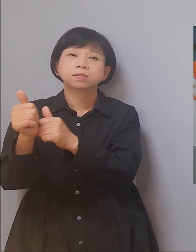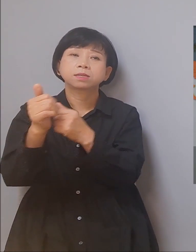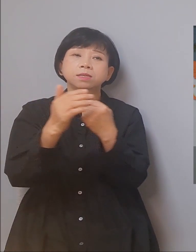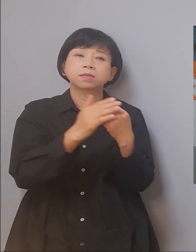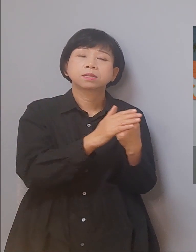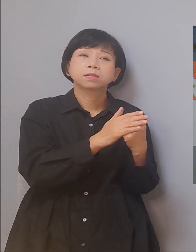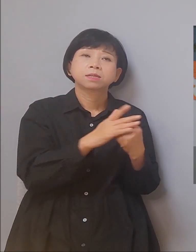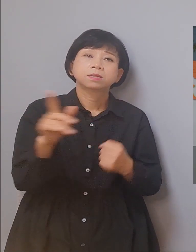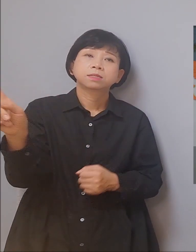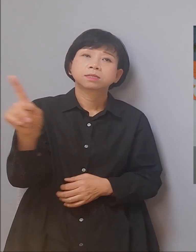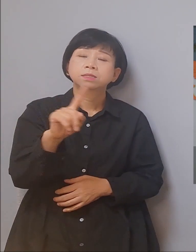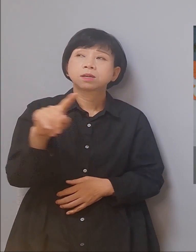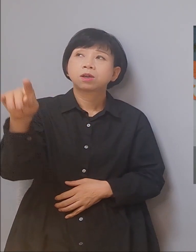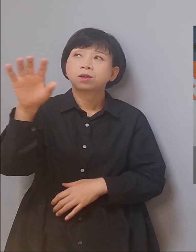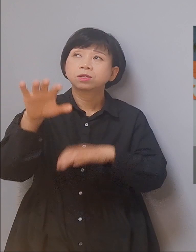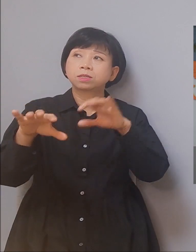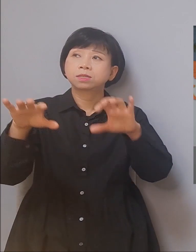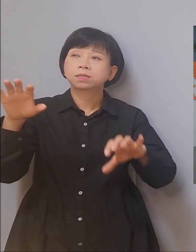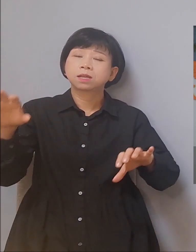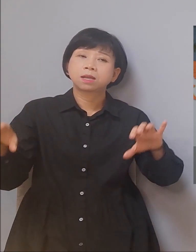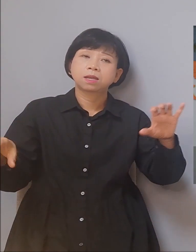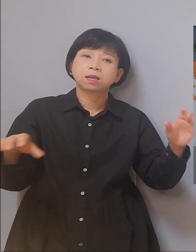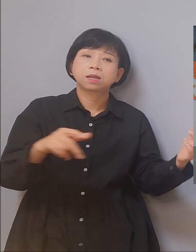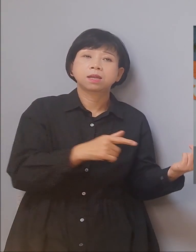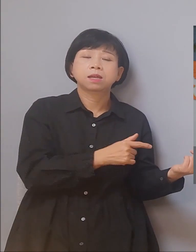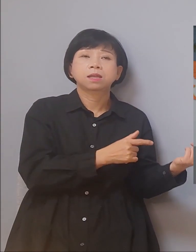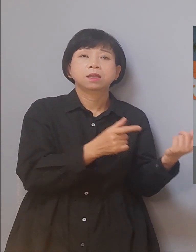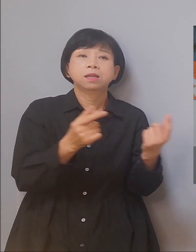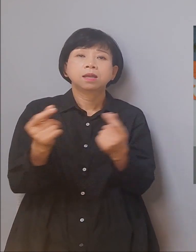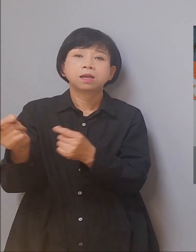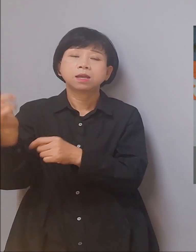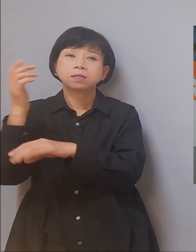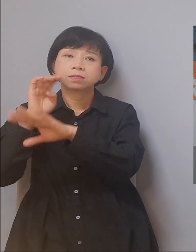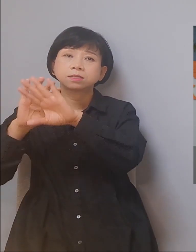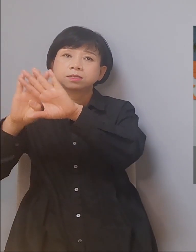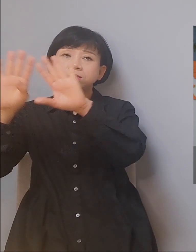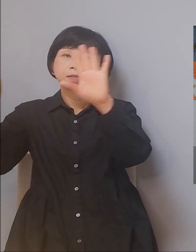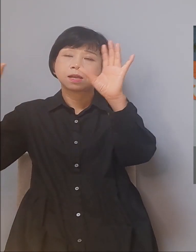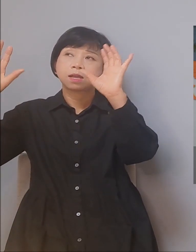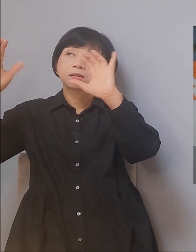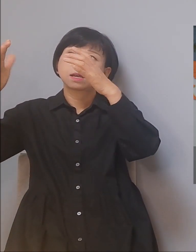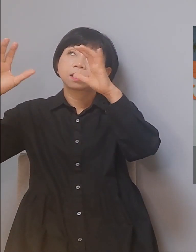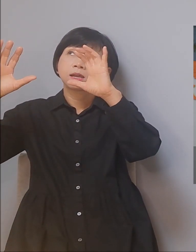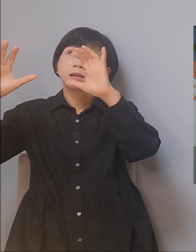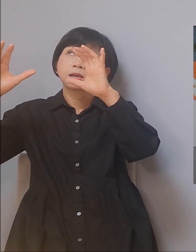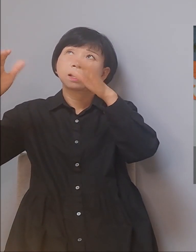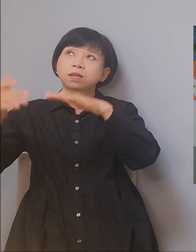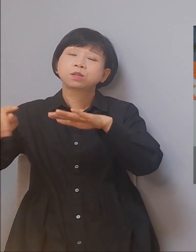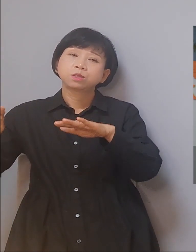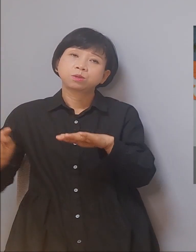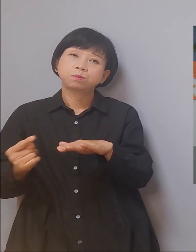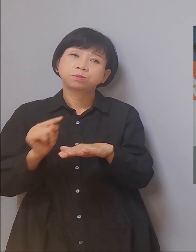동행하니 그 어디나. 우리 3절 다시 한번 찬양할까요? 높은